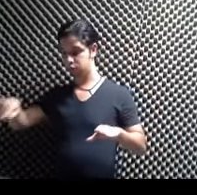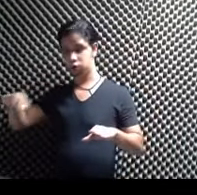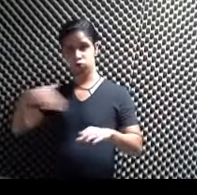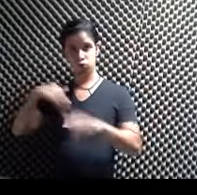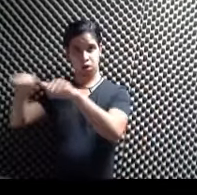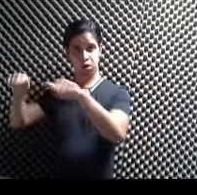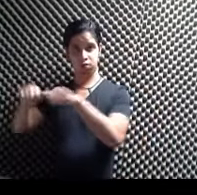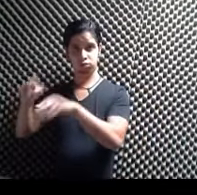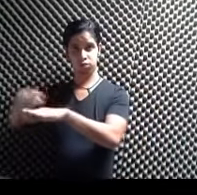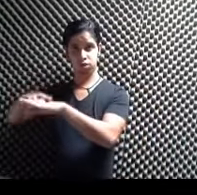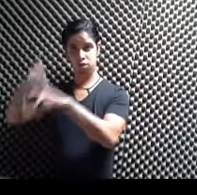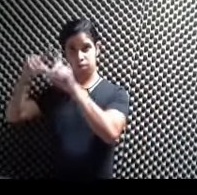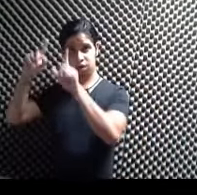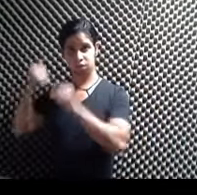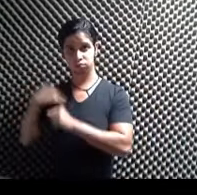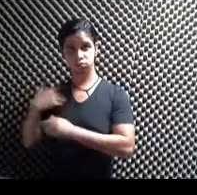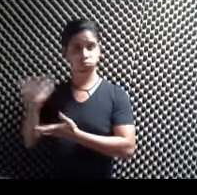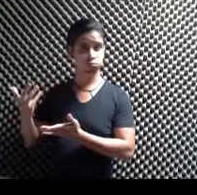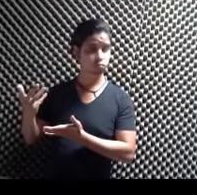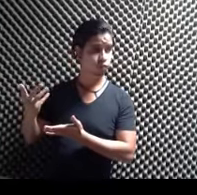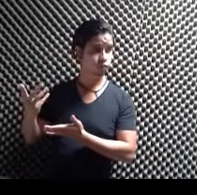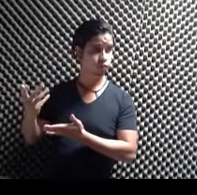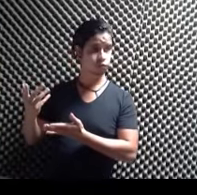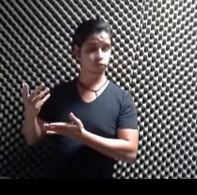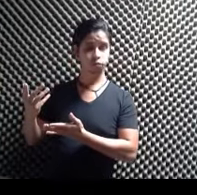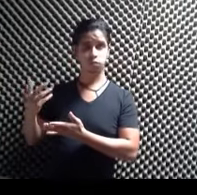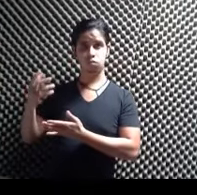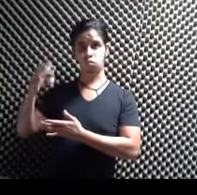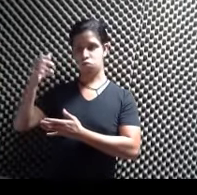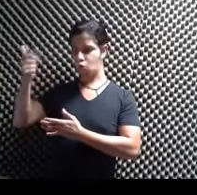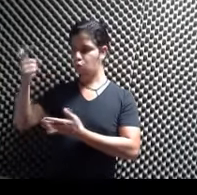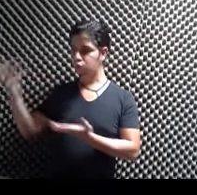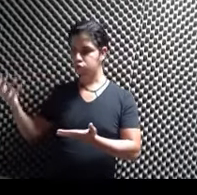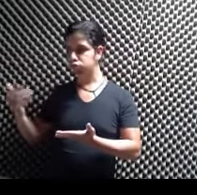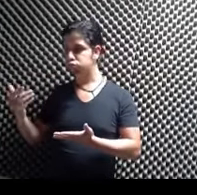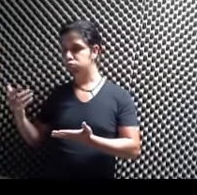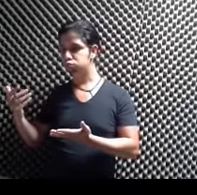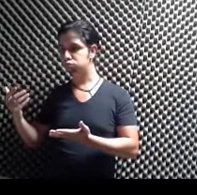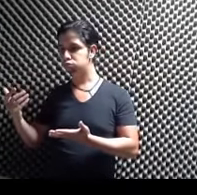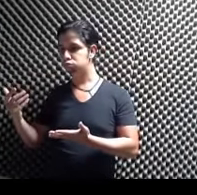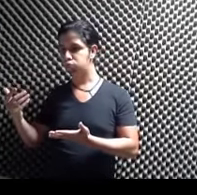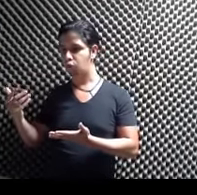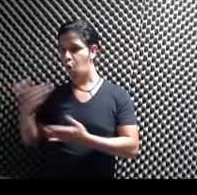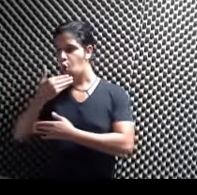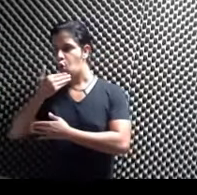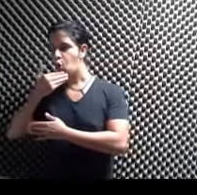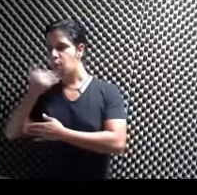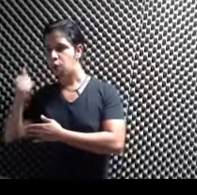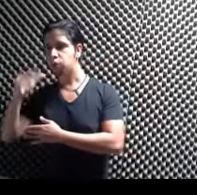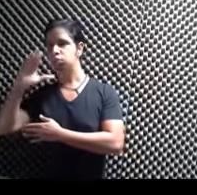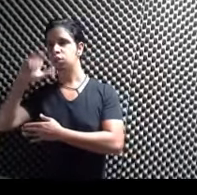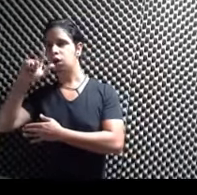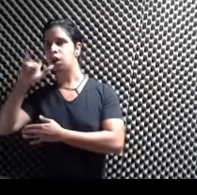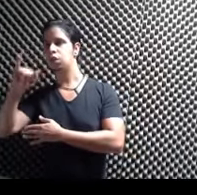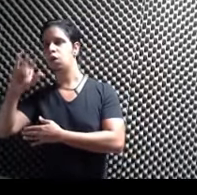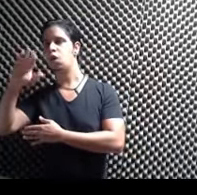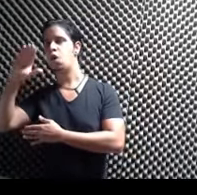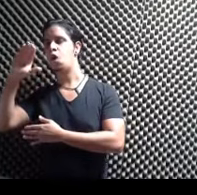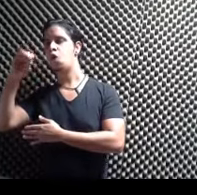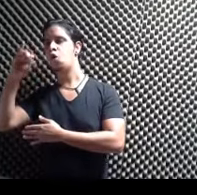entornos, para hacer otra, o sea, otra ronda. Exacto, un mejor Cali, Colombia. Qué